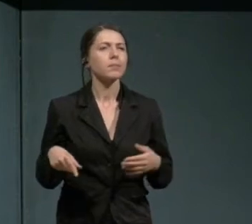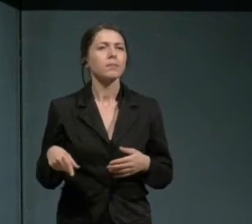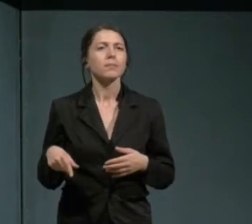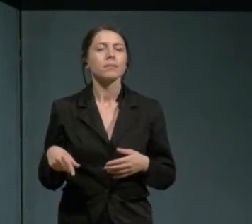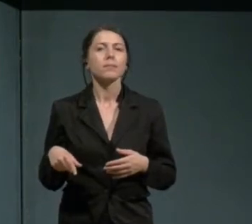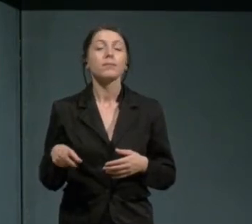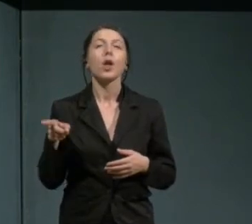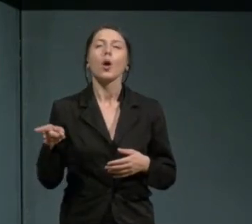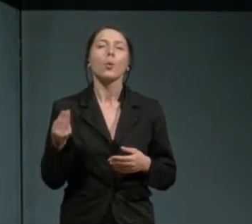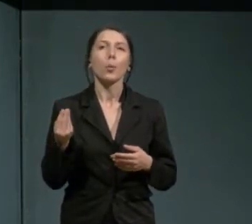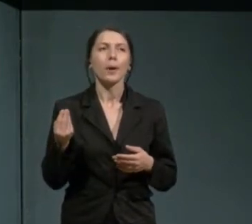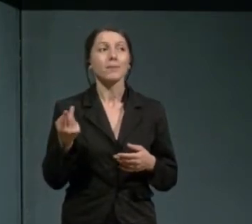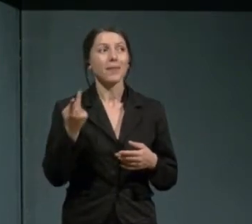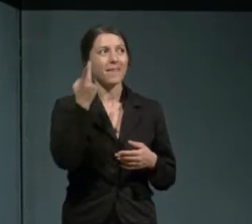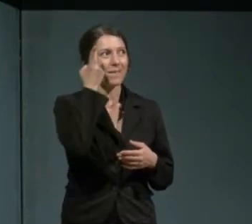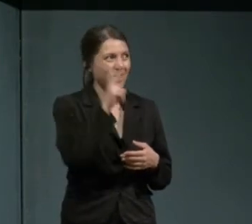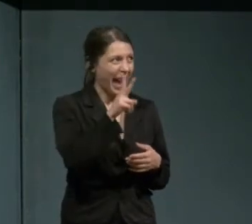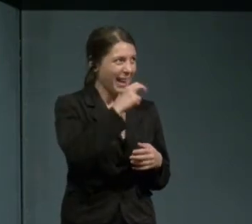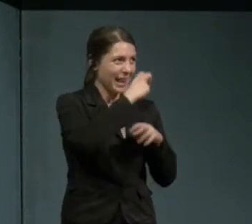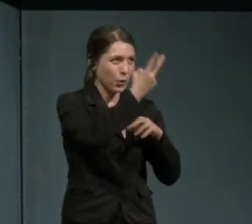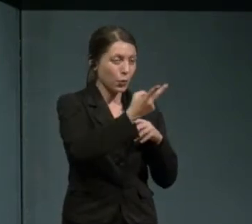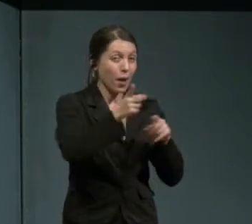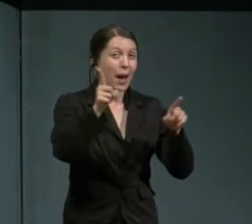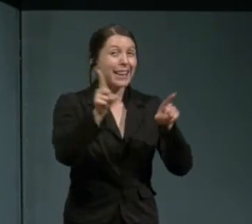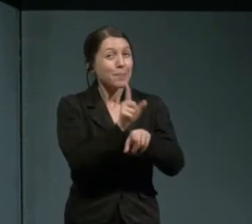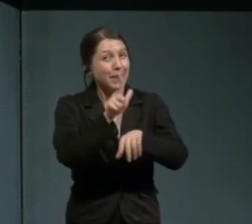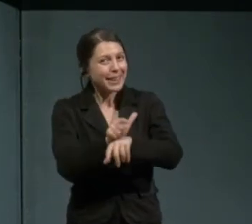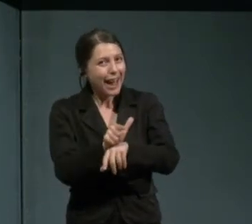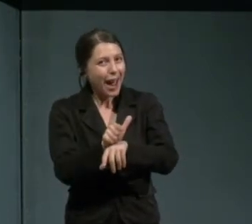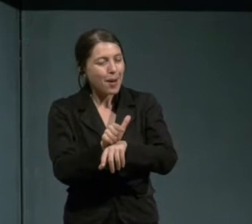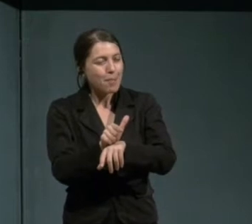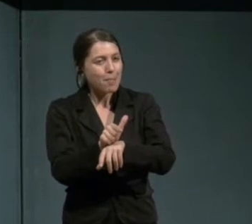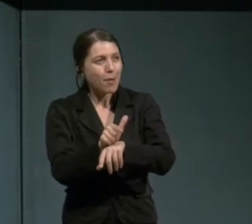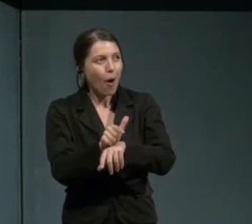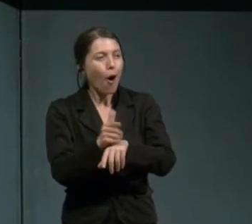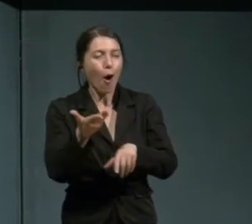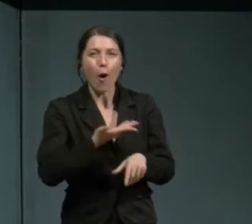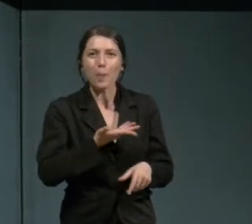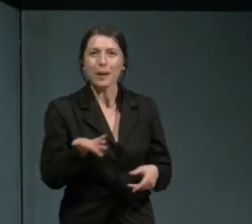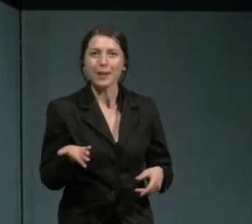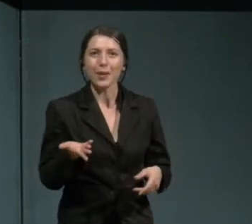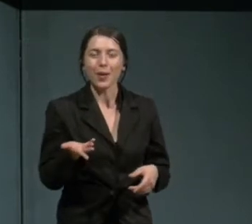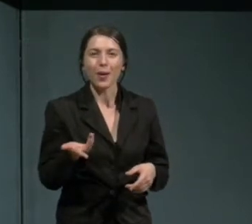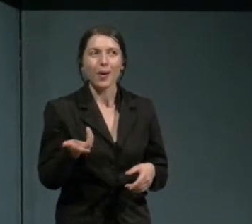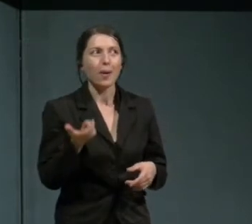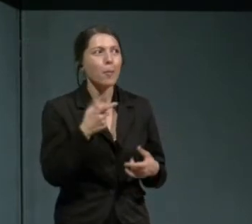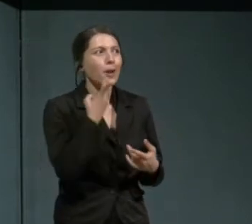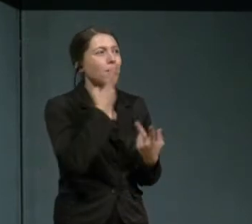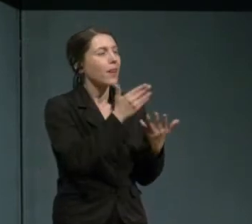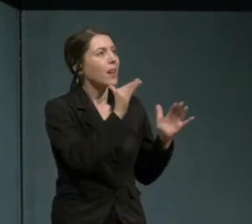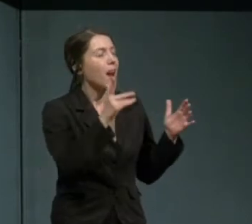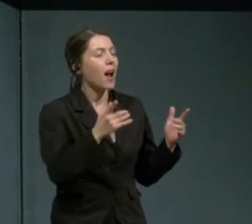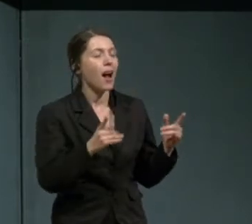lui deve vietare i tuffi ma allo stesso tempo colpito è colpito dalla vitalità